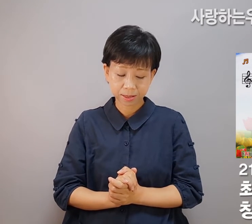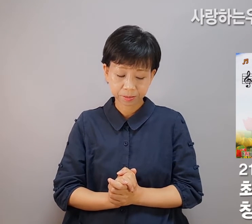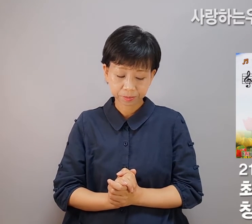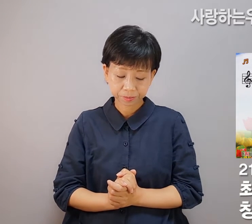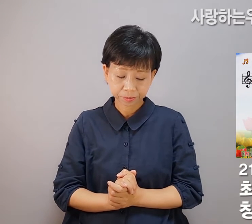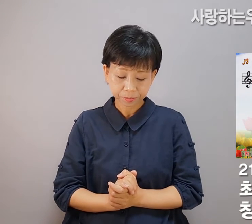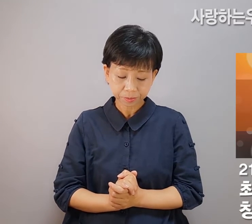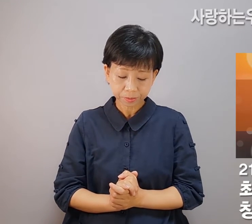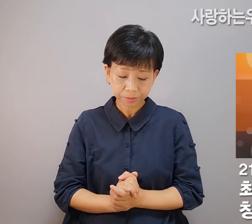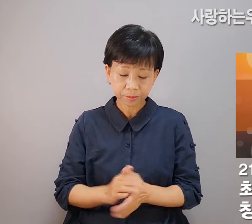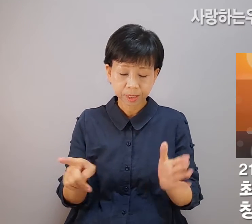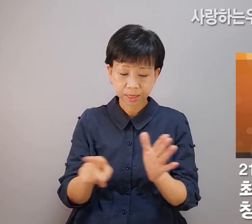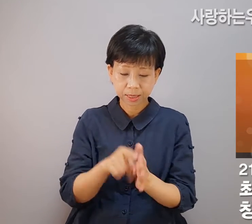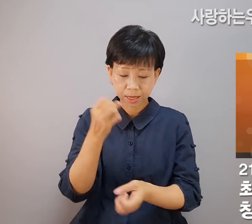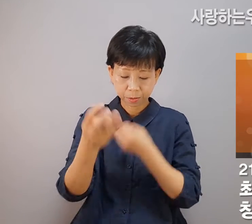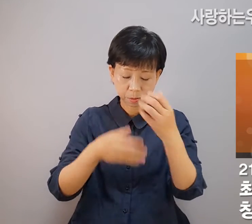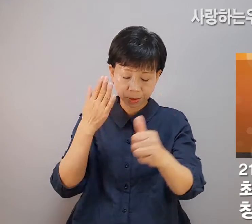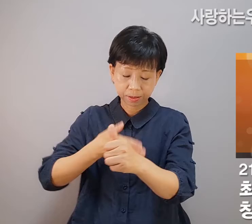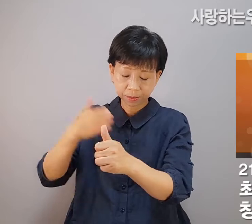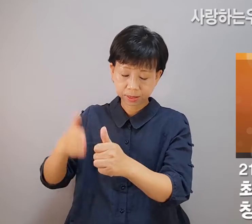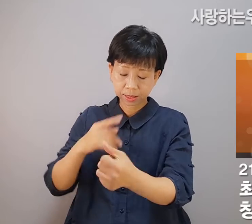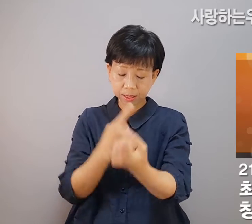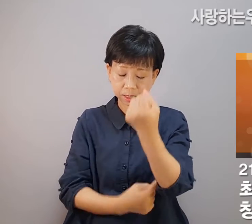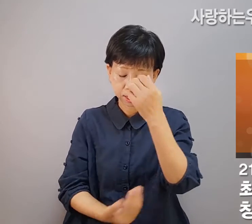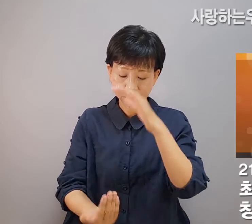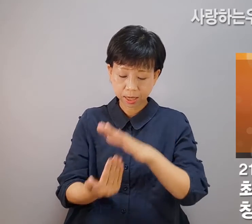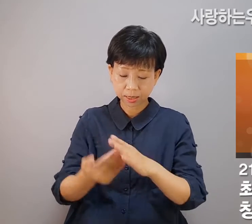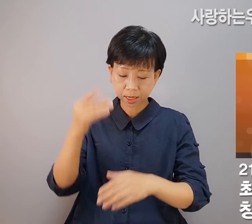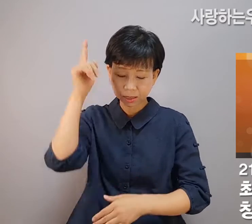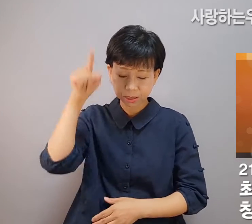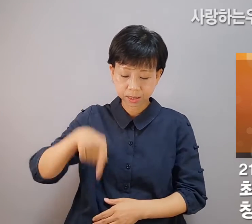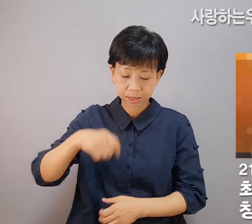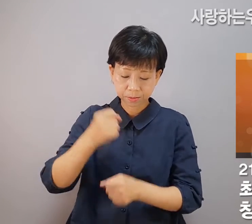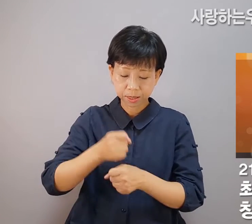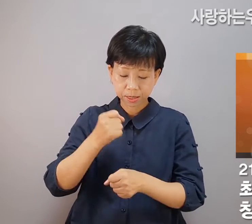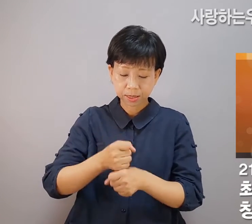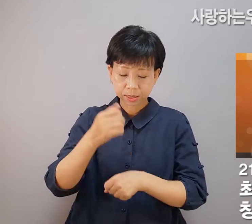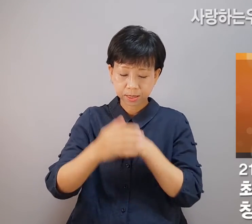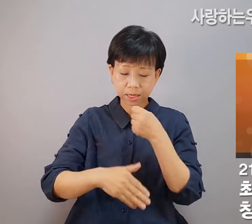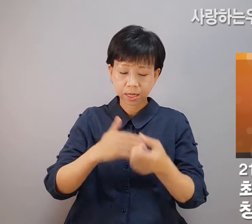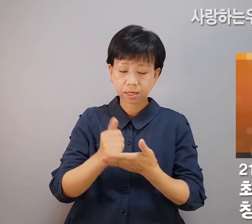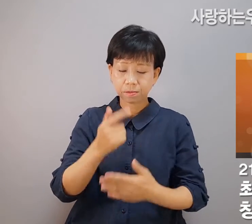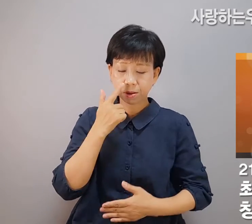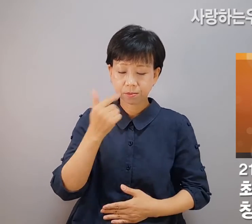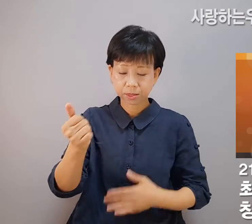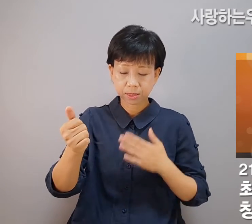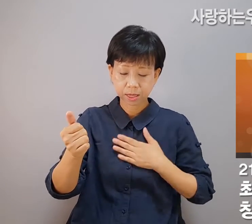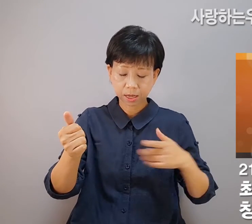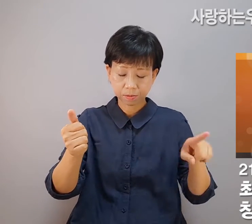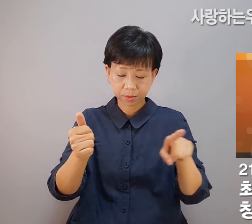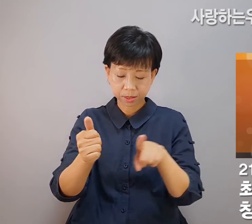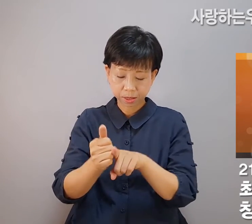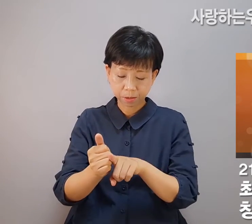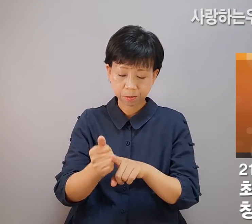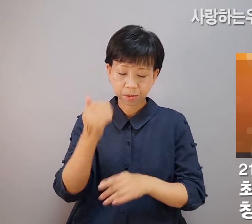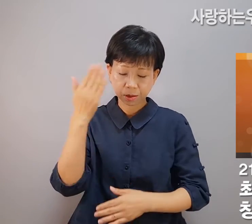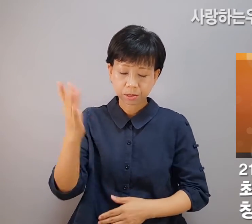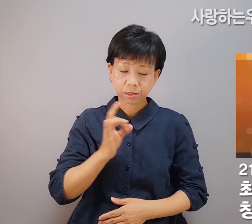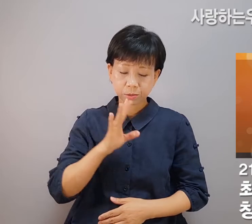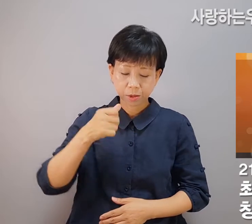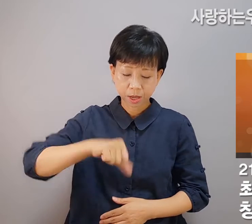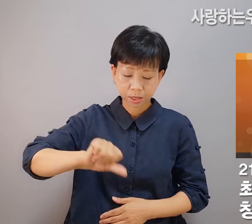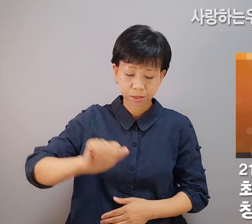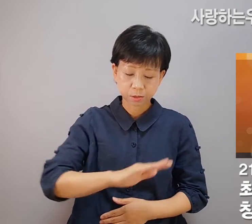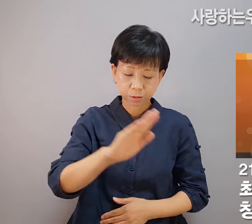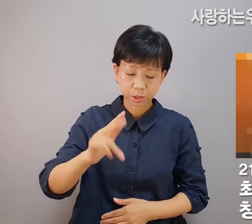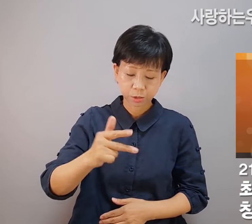아멘. 신앙 고백드립니다. 전능하사 천지를 만드신 하나님 아버지를 내가 믿사오며 그